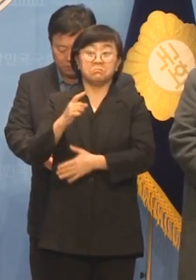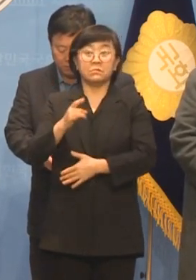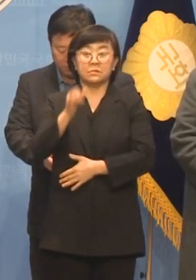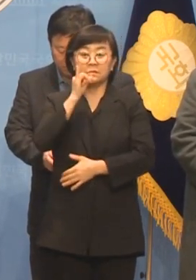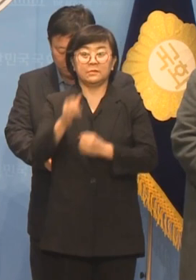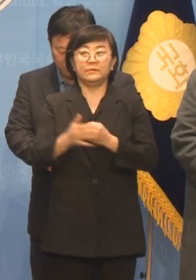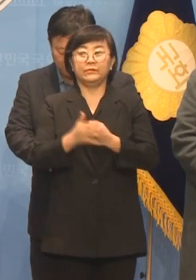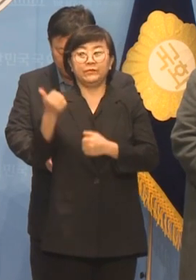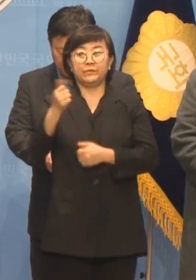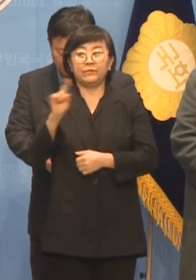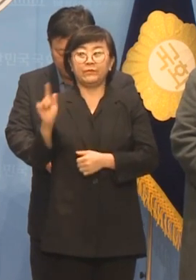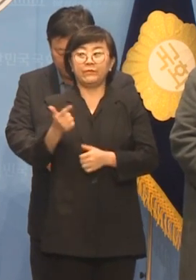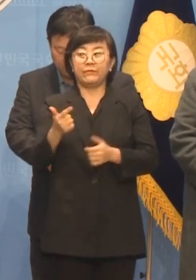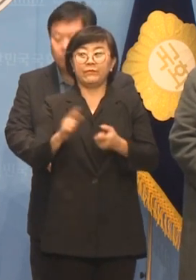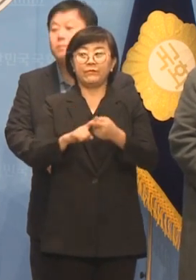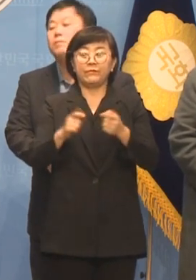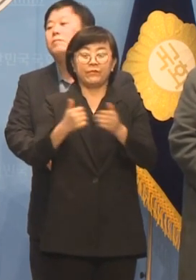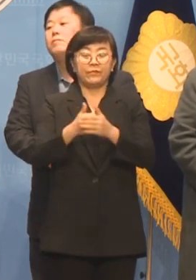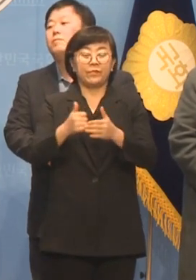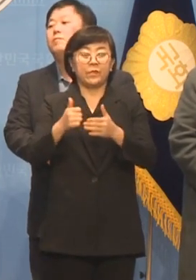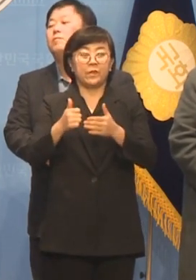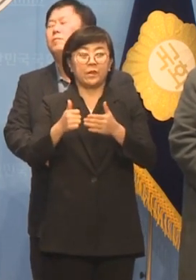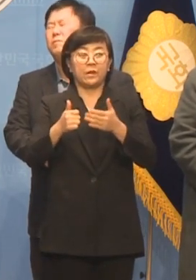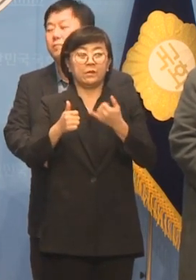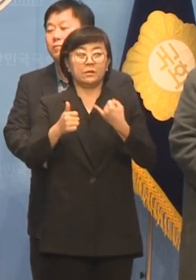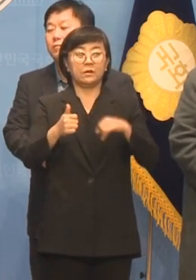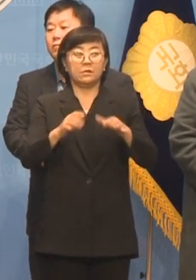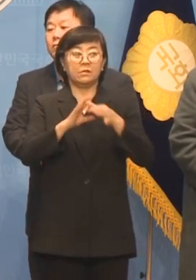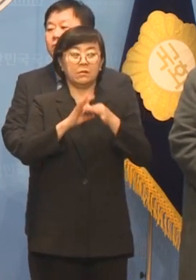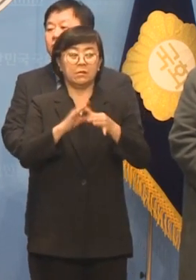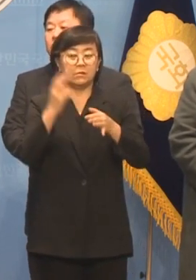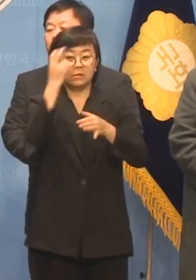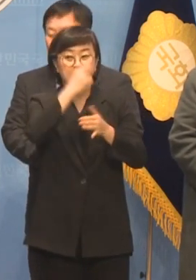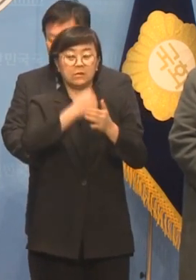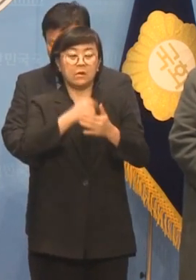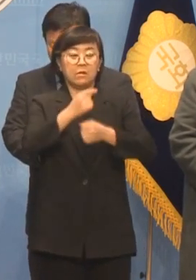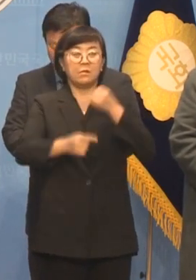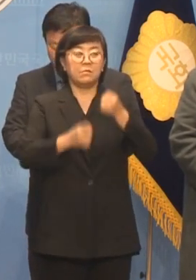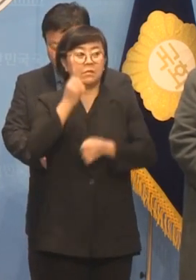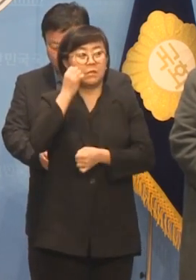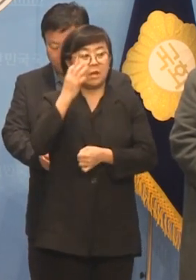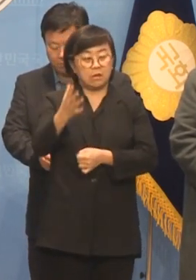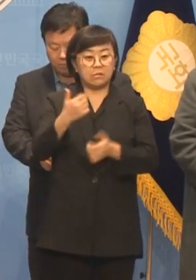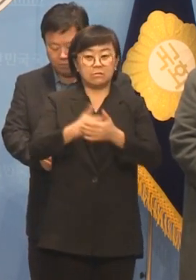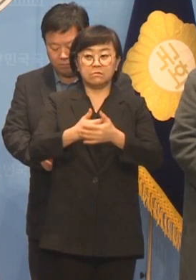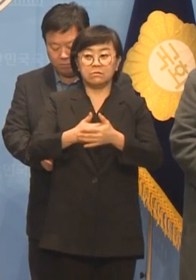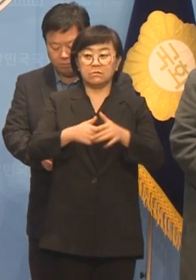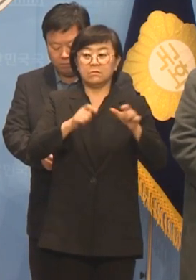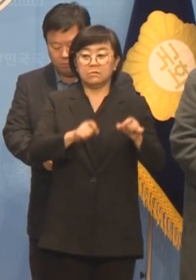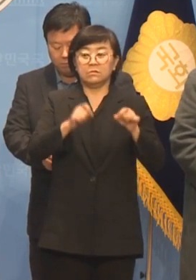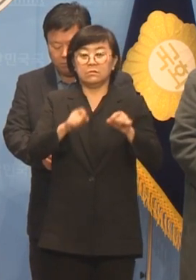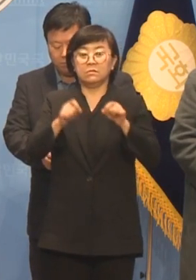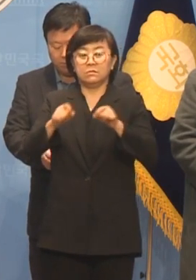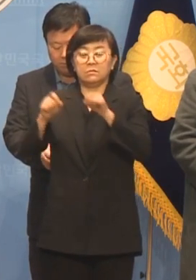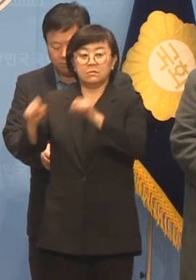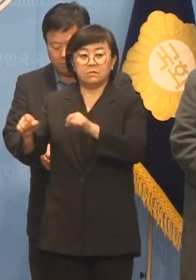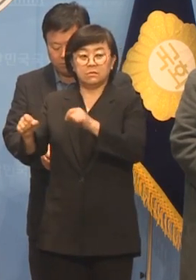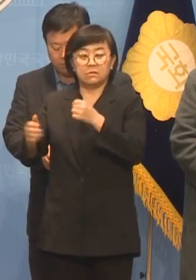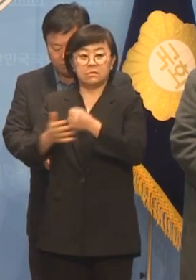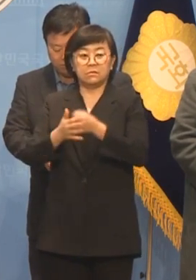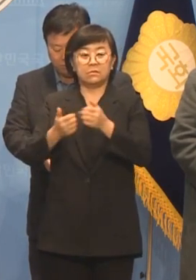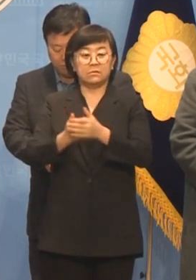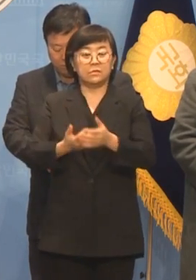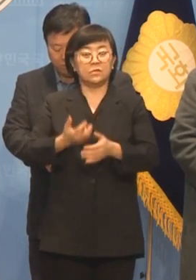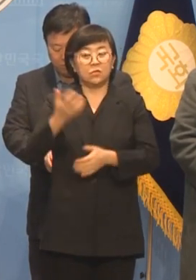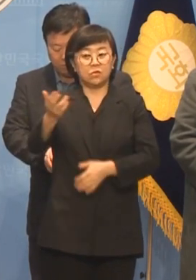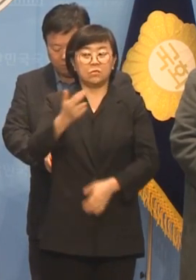적용됐습니다. 한동훈 비대위원장 딸 스펙 수사와 관련해서 1년 8개월 동안 뭉개다 결국 불송치